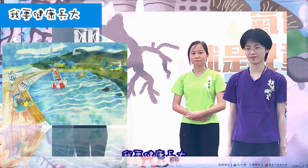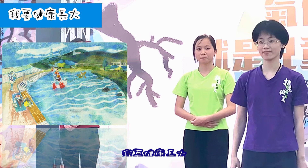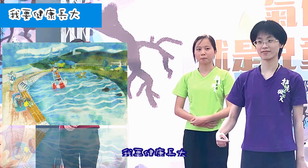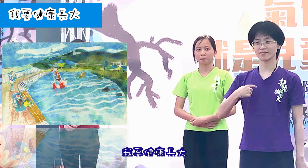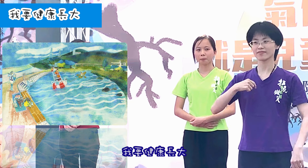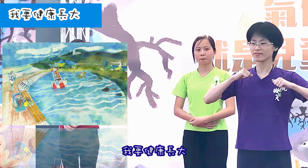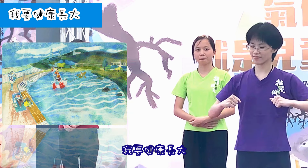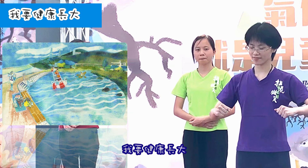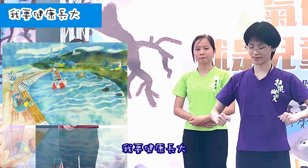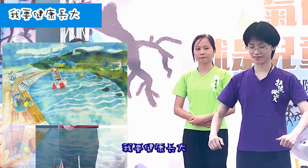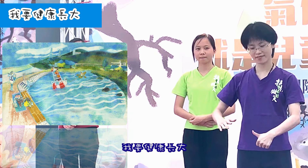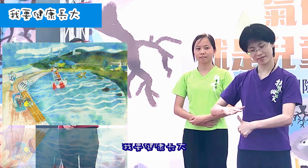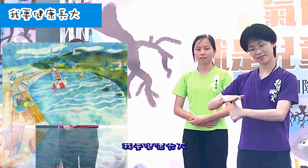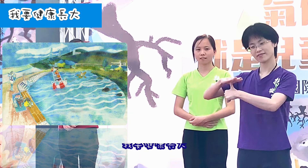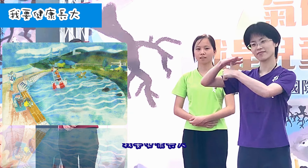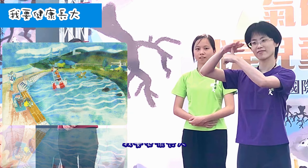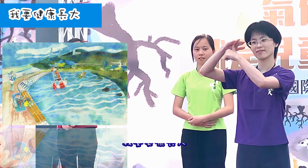健康长大。